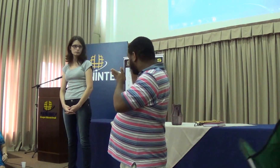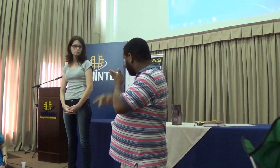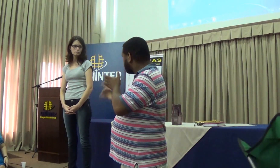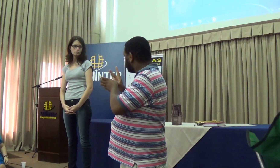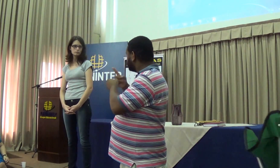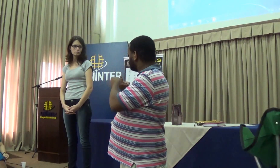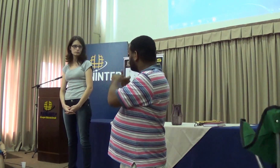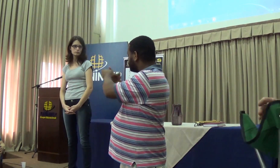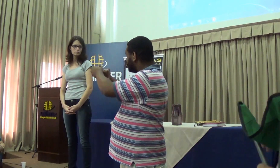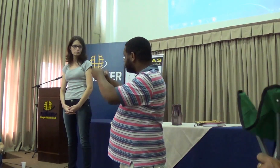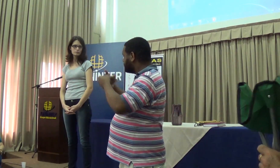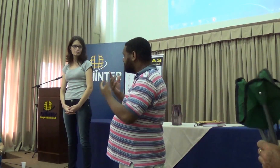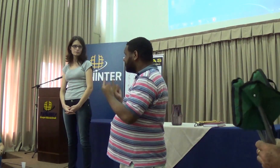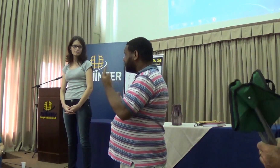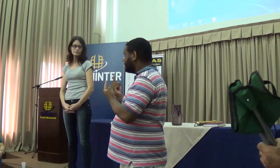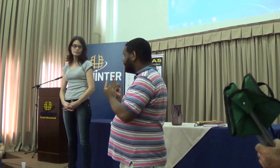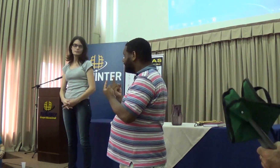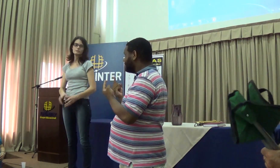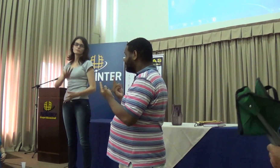combinar uma liberação,